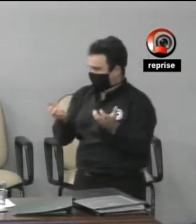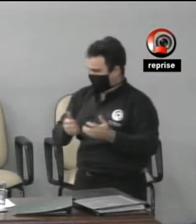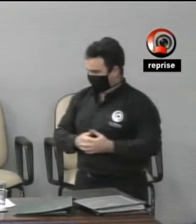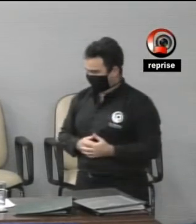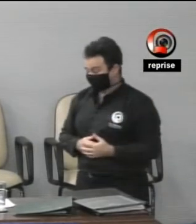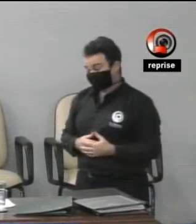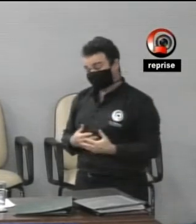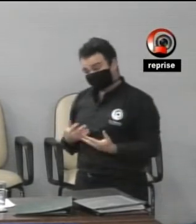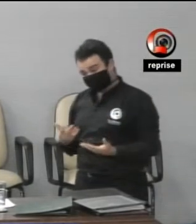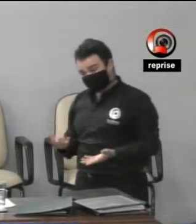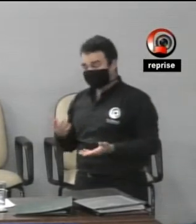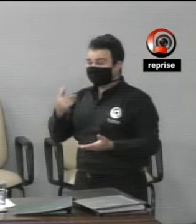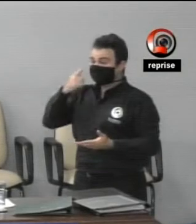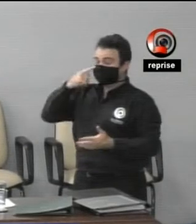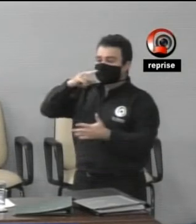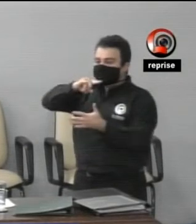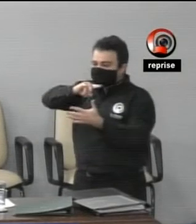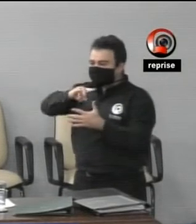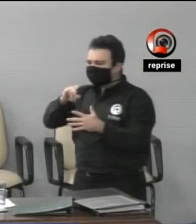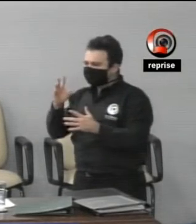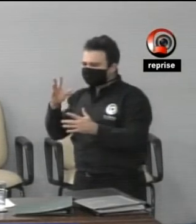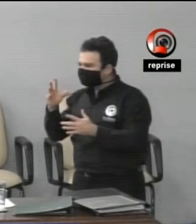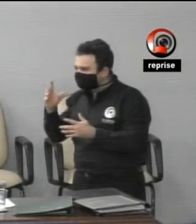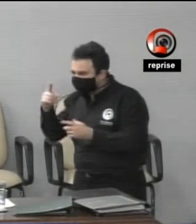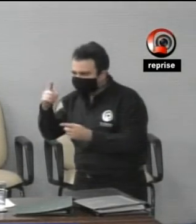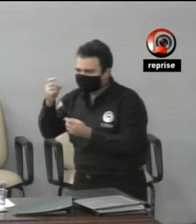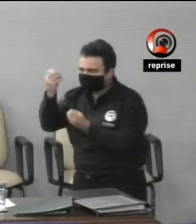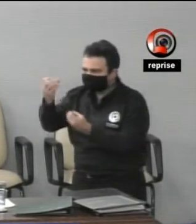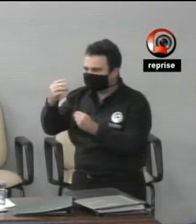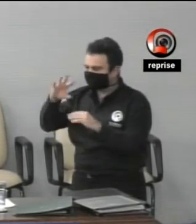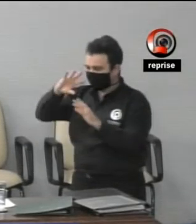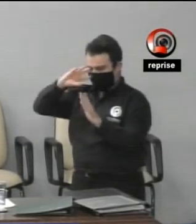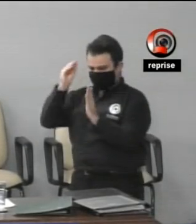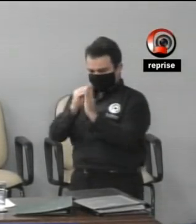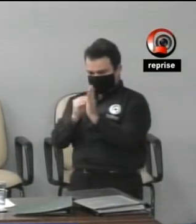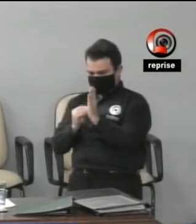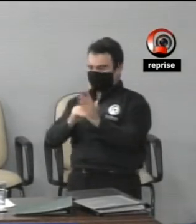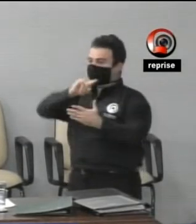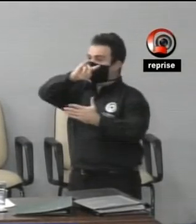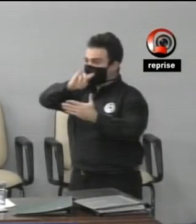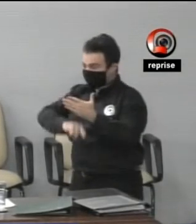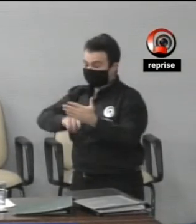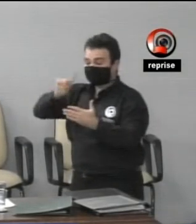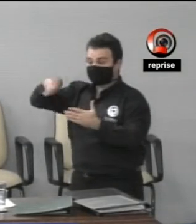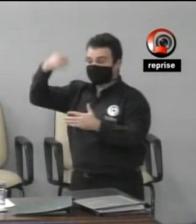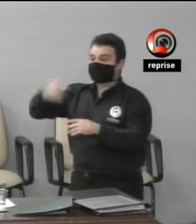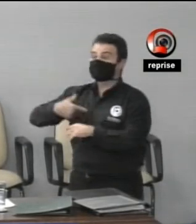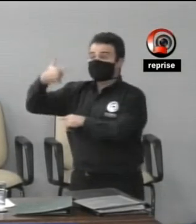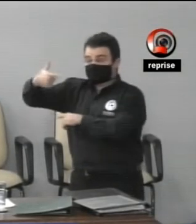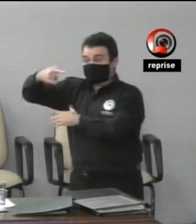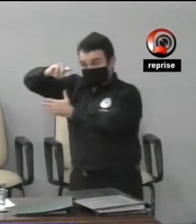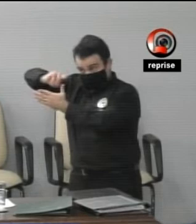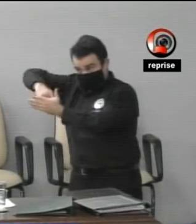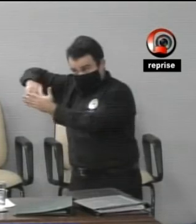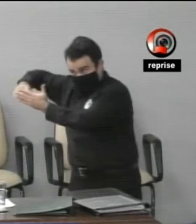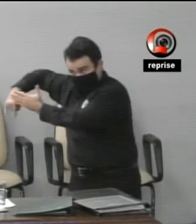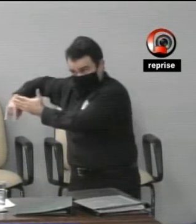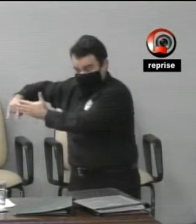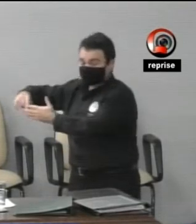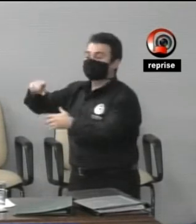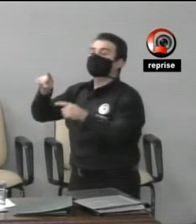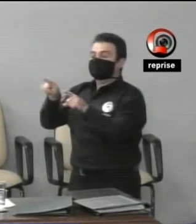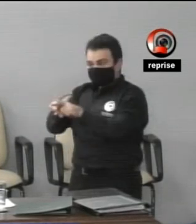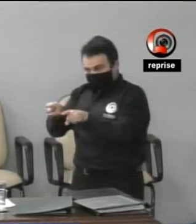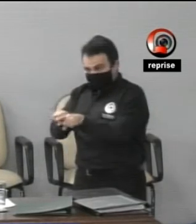o documento orientador 2, que ele inicialmente previa a retomada das atividades em setembro de 2020, o que não